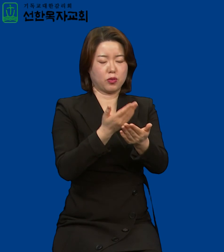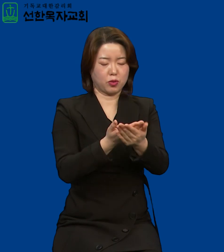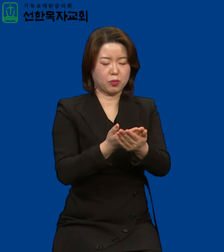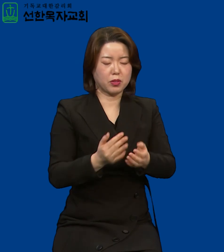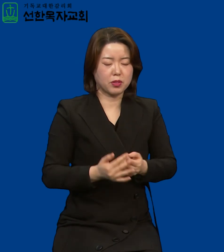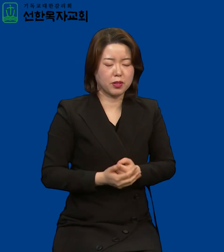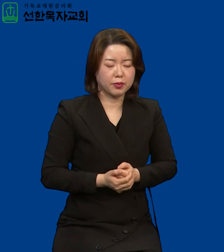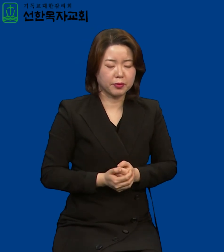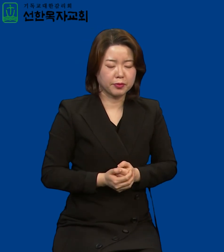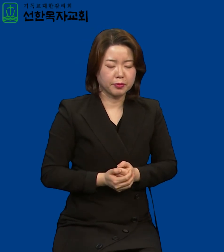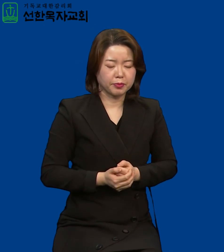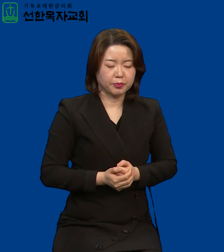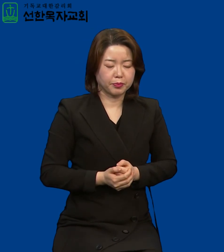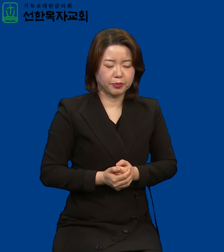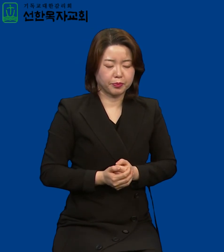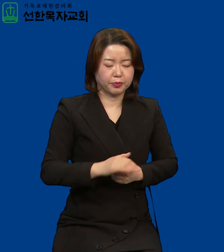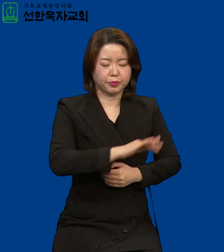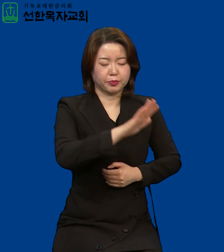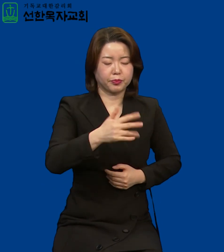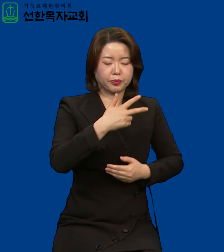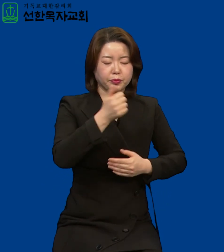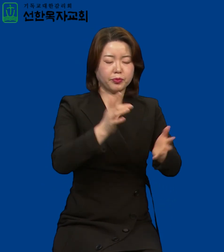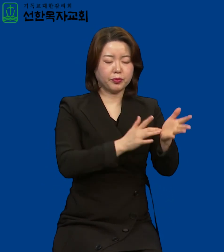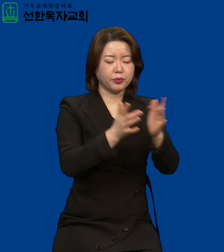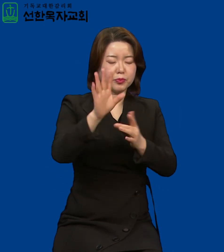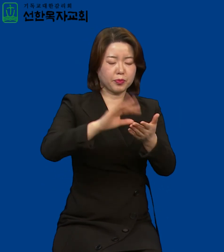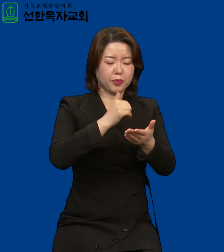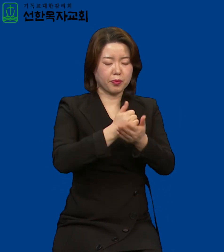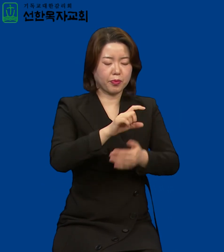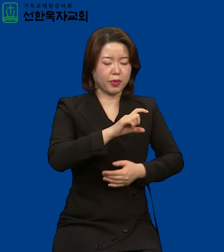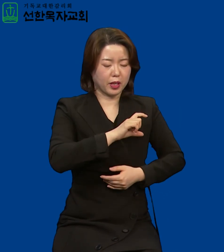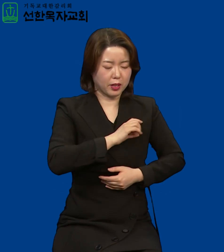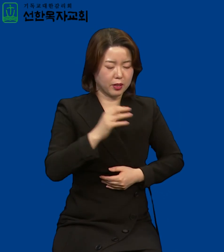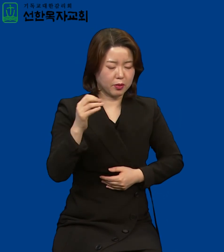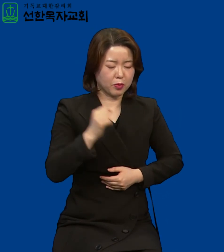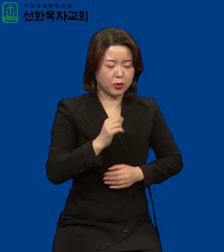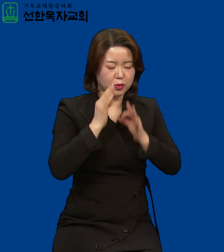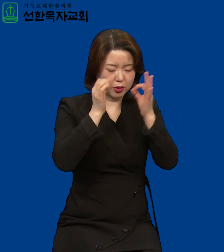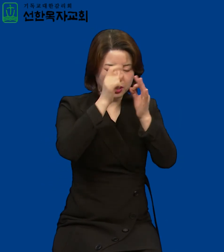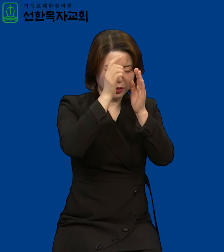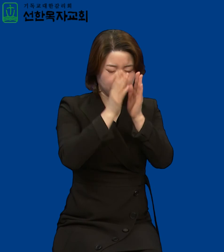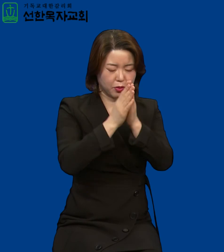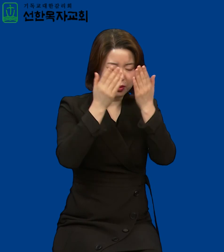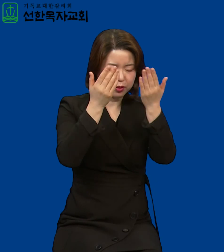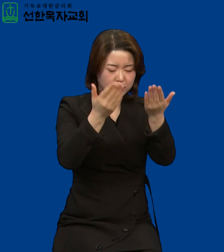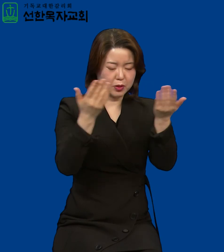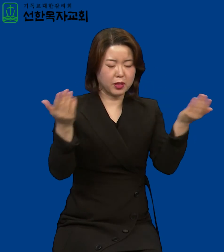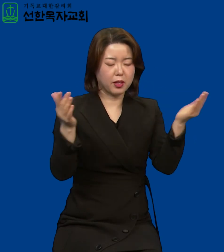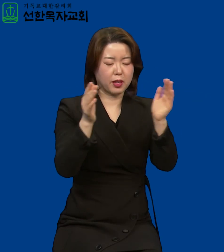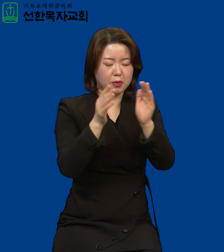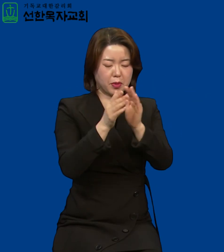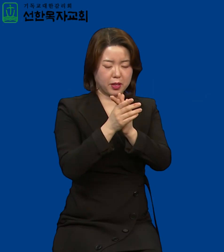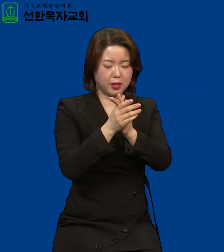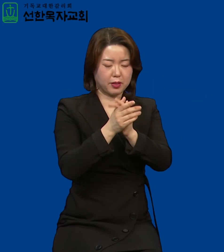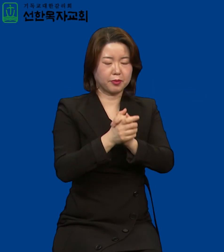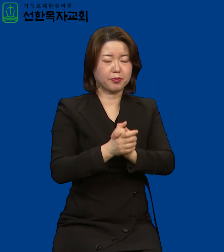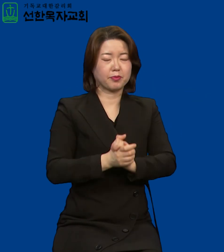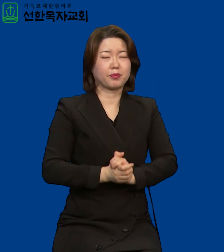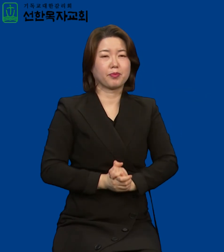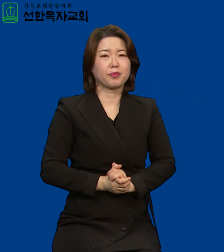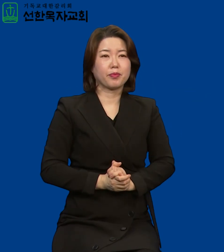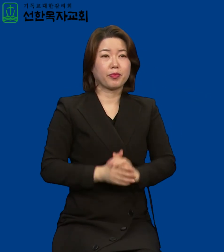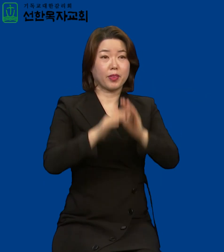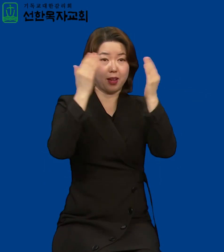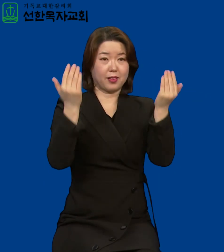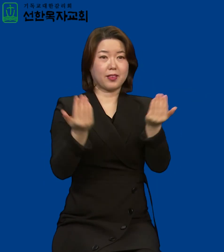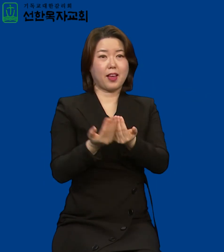하여 주옵소서. 우리 주 예수 그리스도 이름으로 간절히 기도합나이다. 아멘.